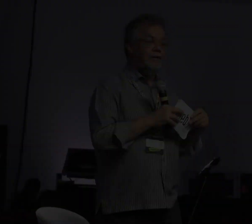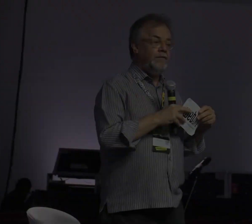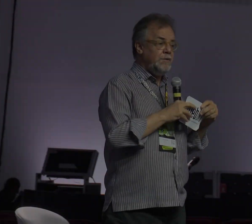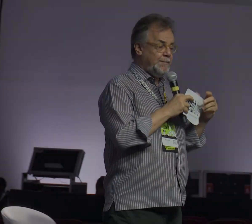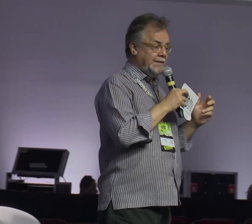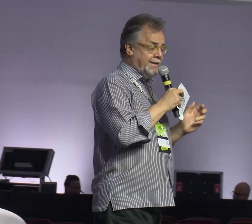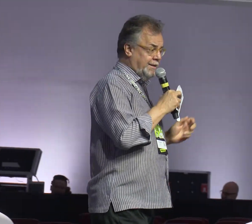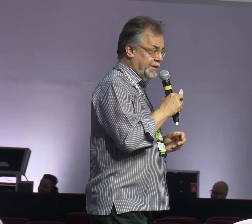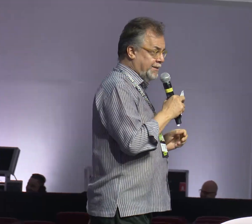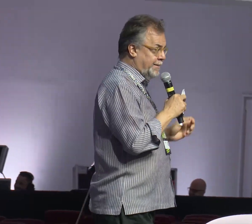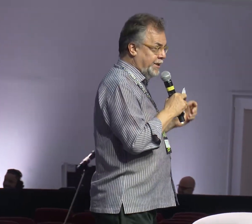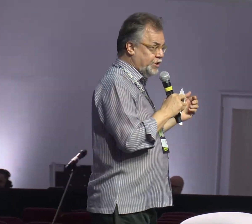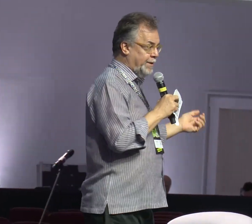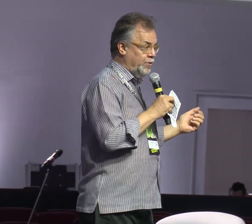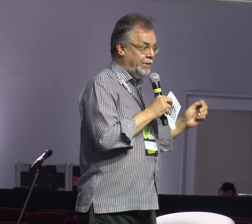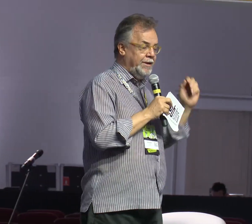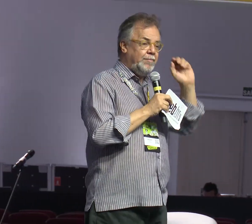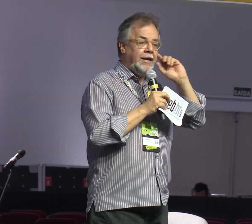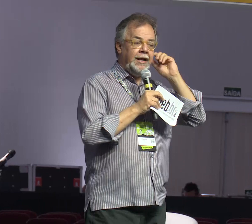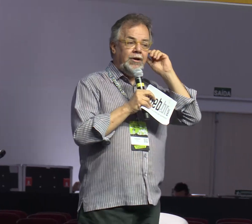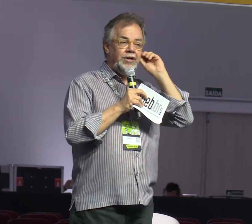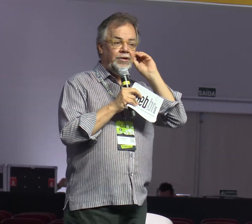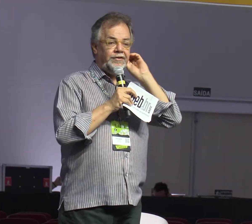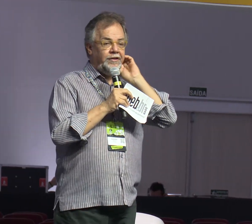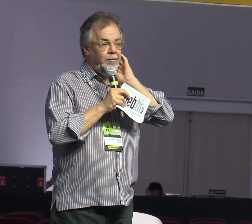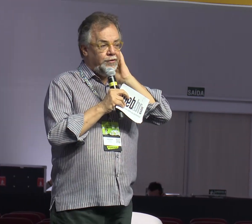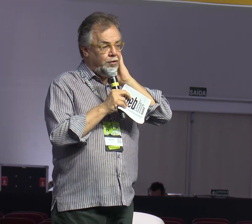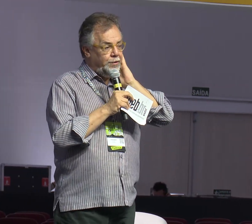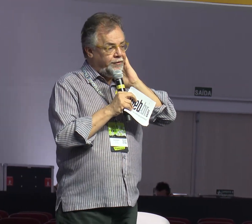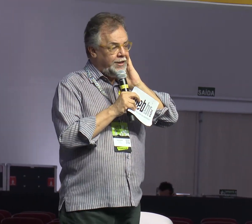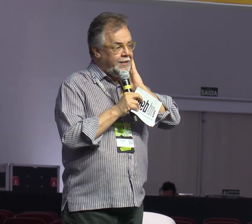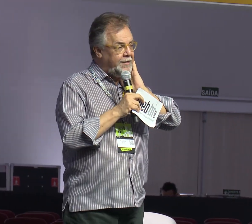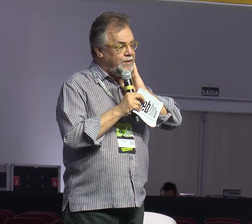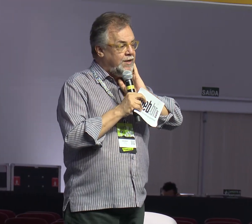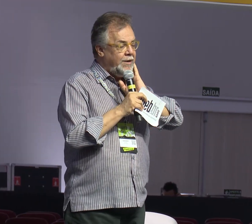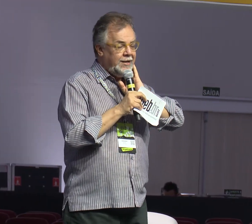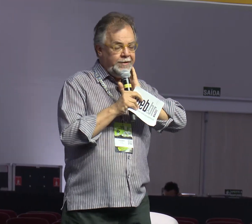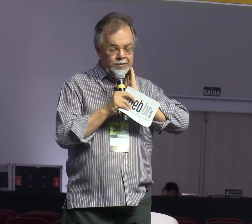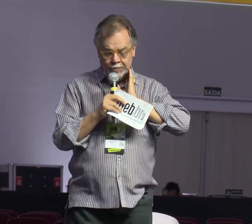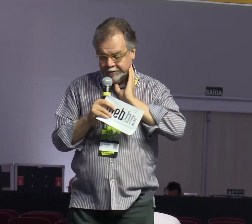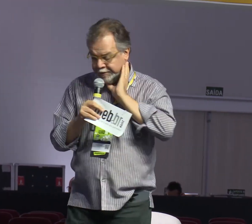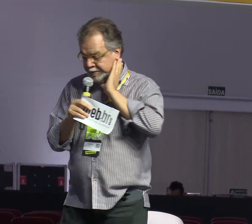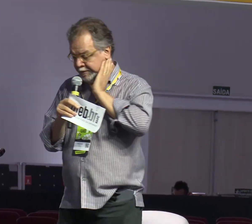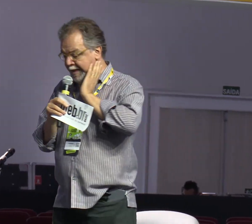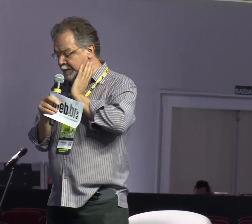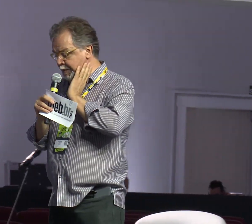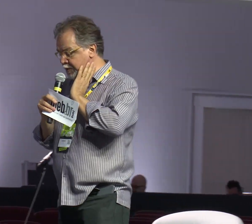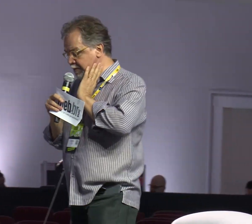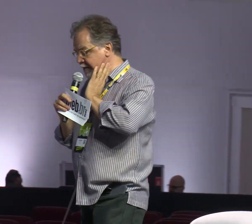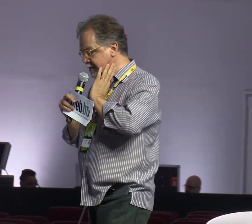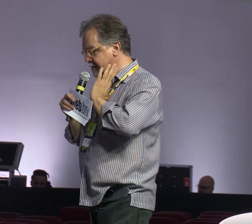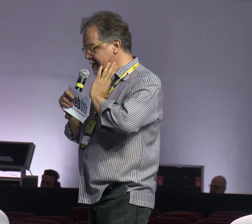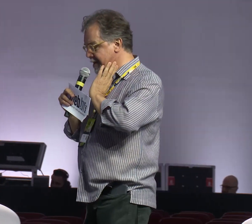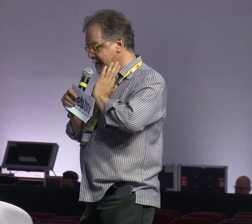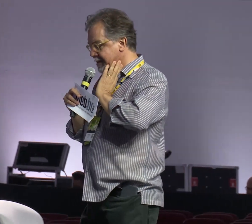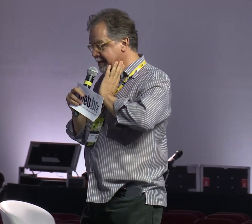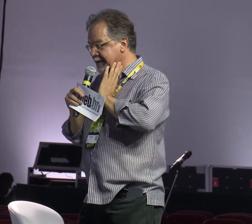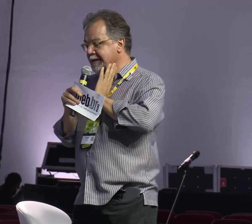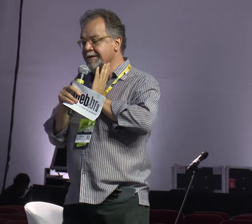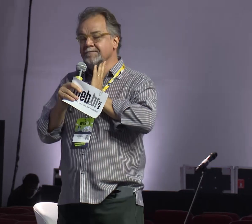vamos passar imediatamente para o primeiro painel que nós temos sobre os 30 anos da web com três pessoas